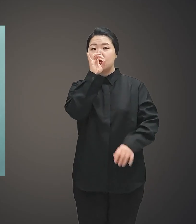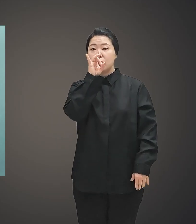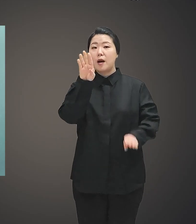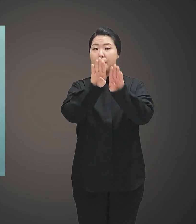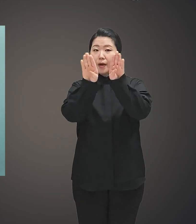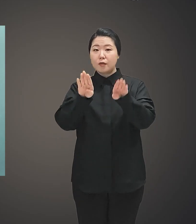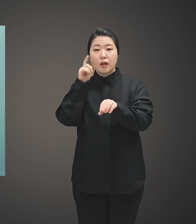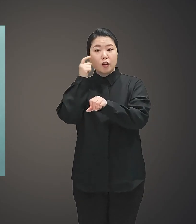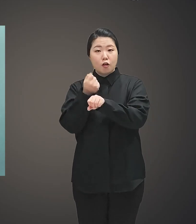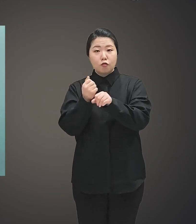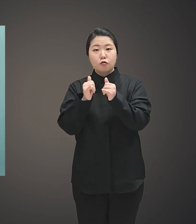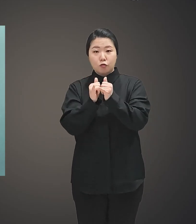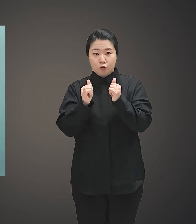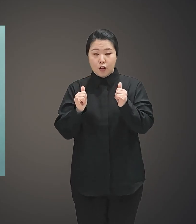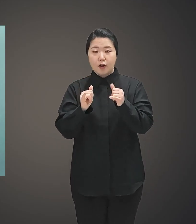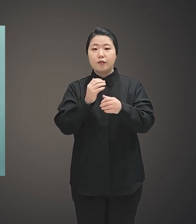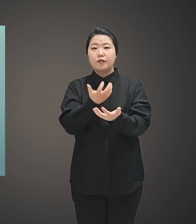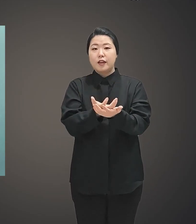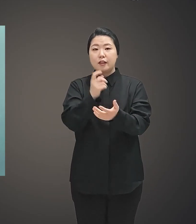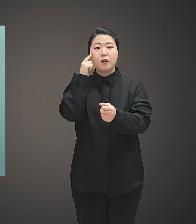국립중앙박물관 연구원 데이터 과학자,